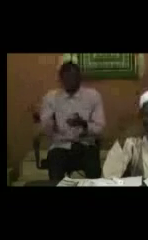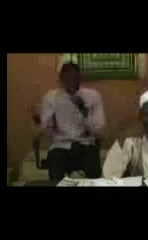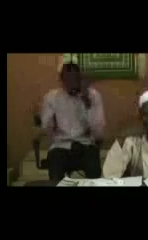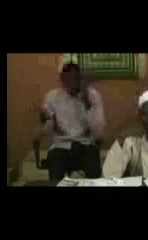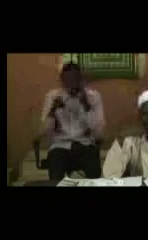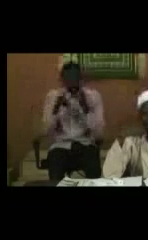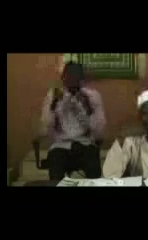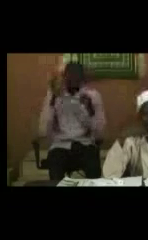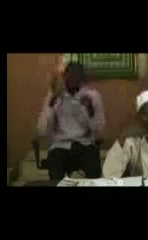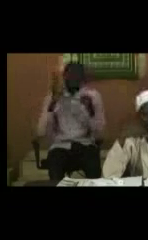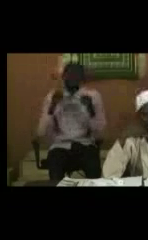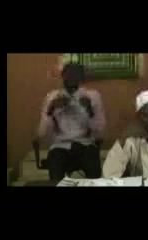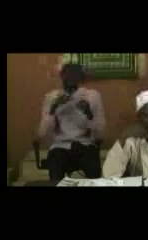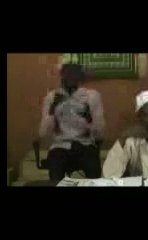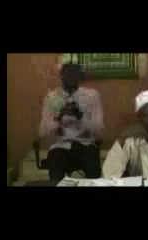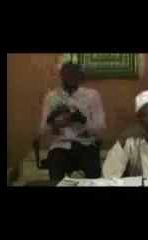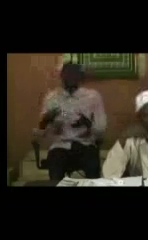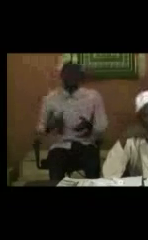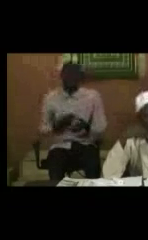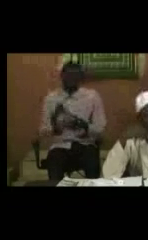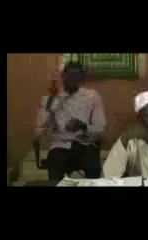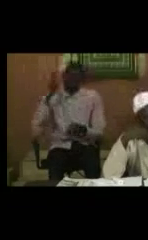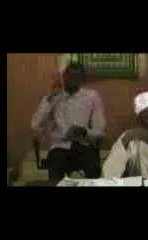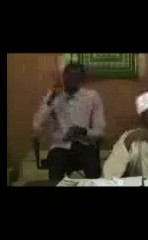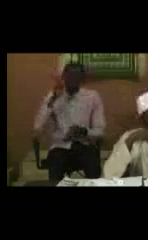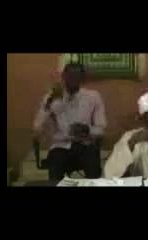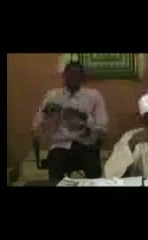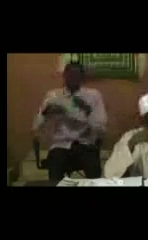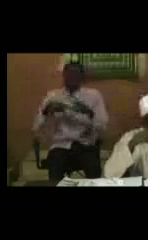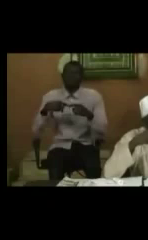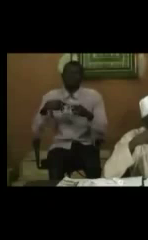sahabe ladisi ka lo ka lowo ko yi